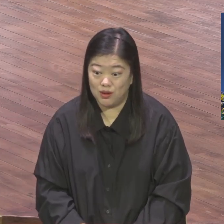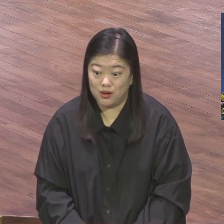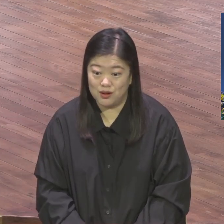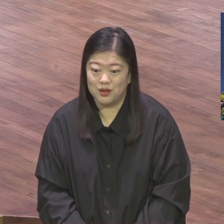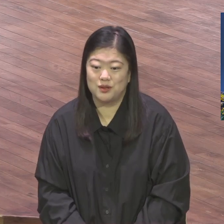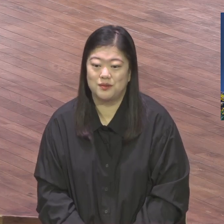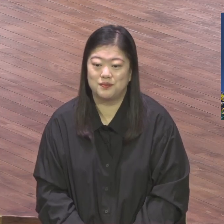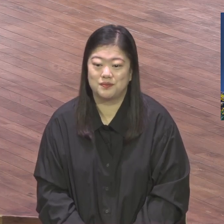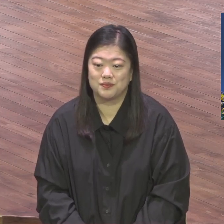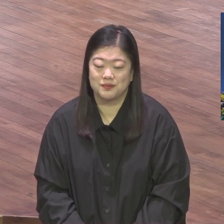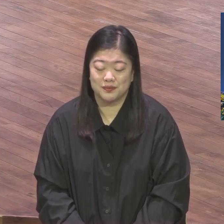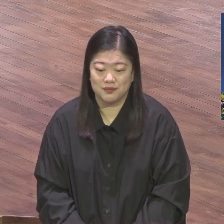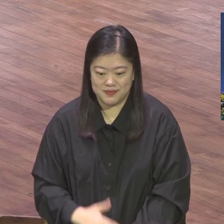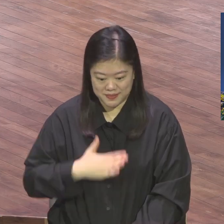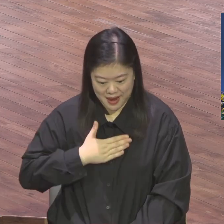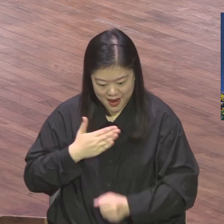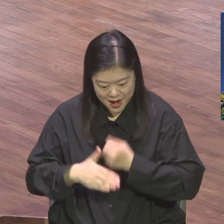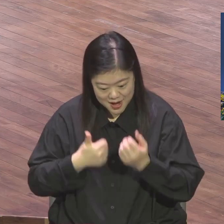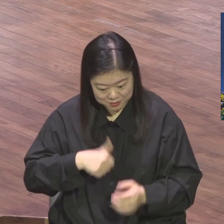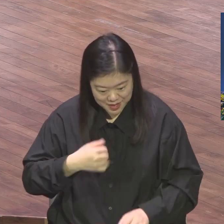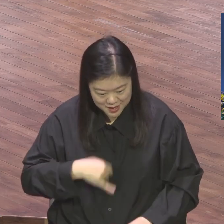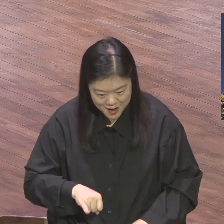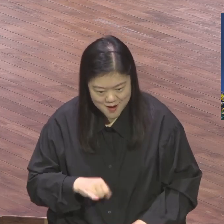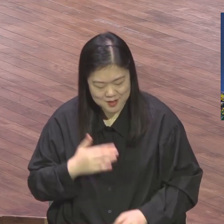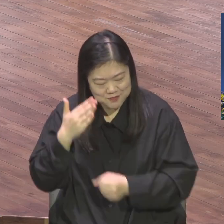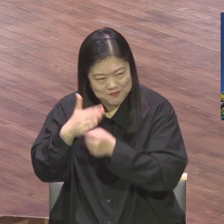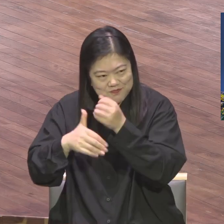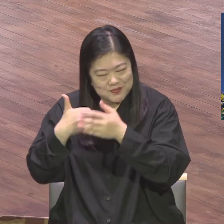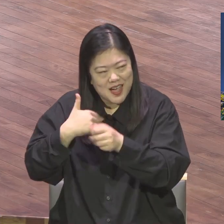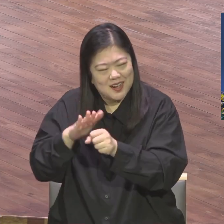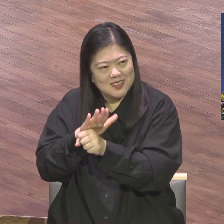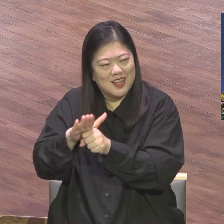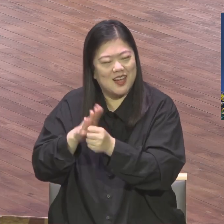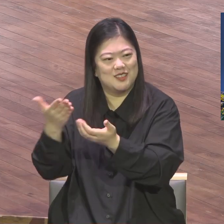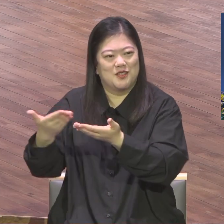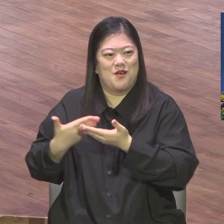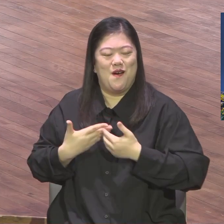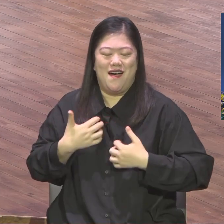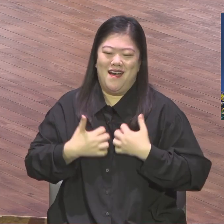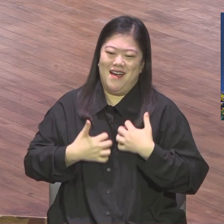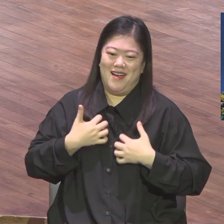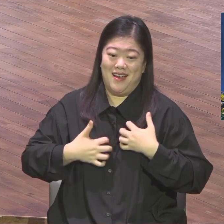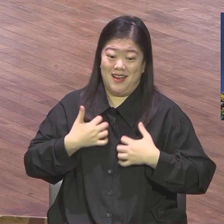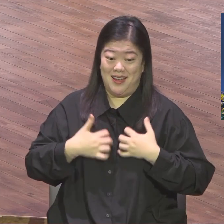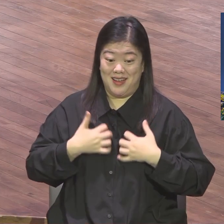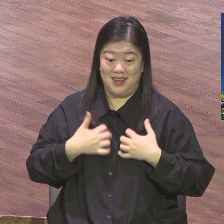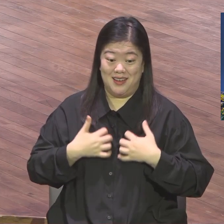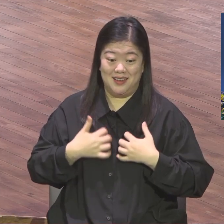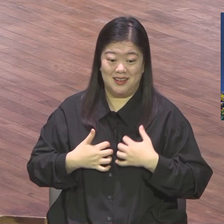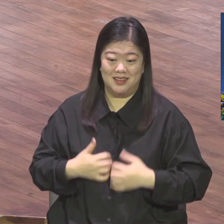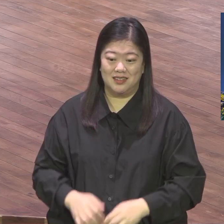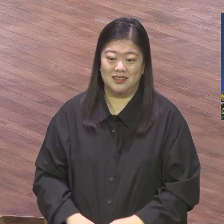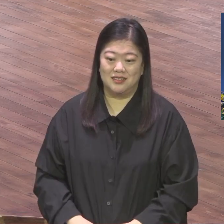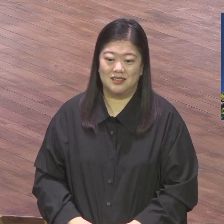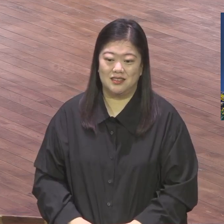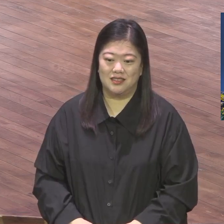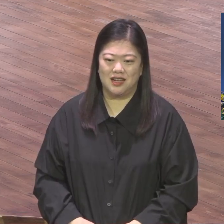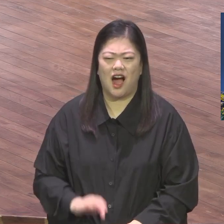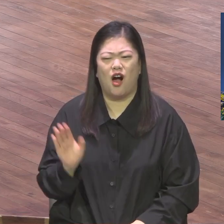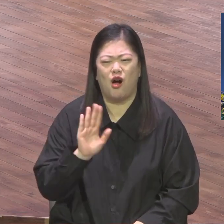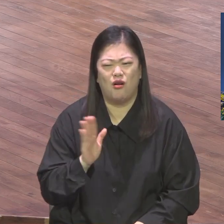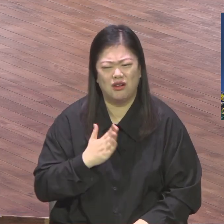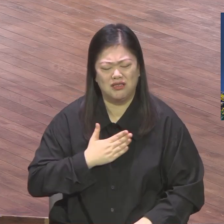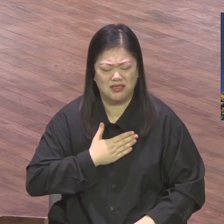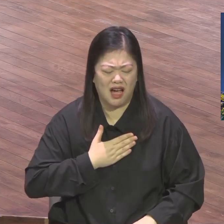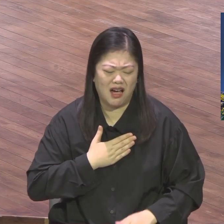존재 자체만으로 기뻐하신다는 것입니다. 내가 뭘 잘해가지고 내가 뭐 하나님이 그렇게